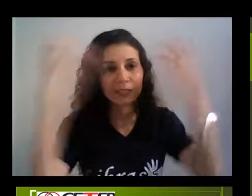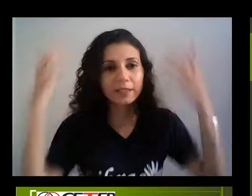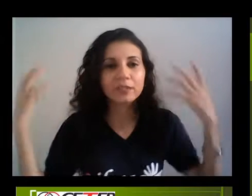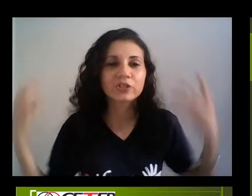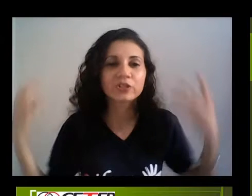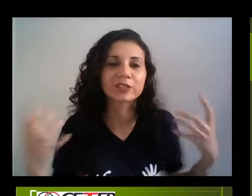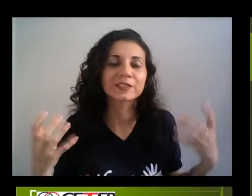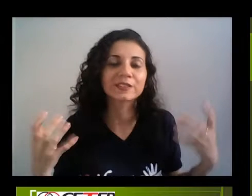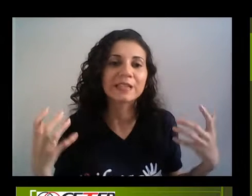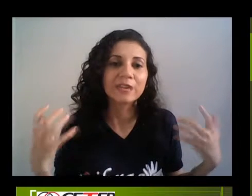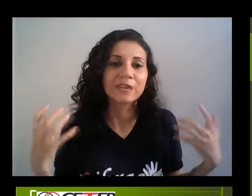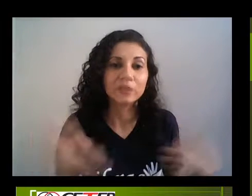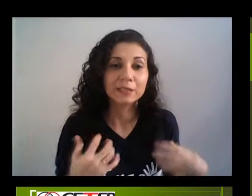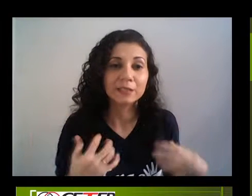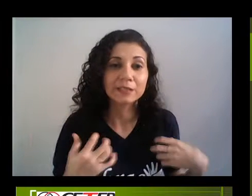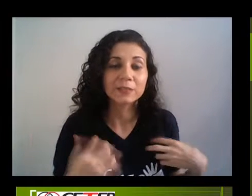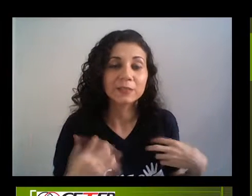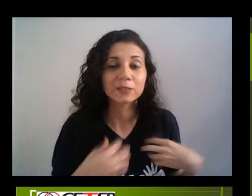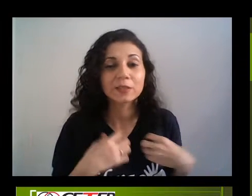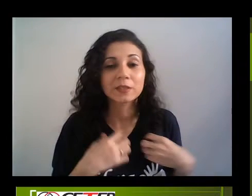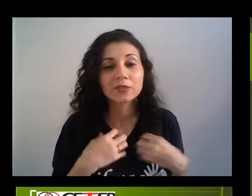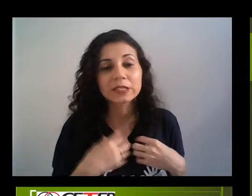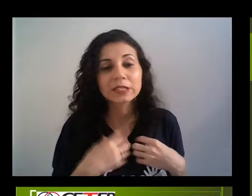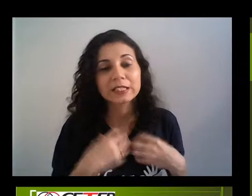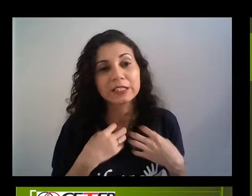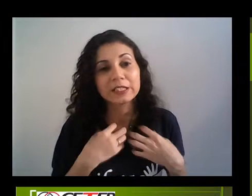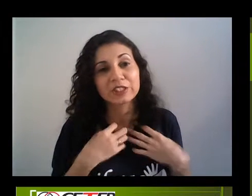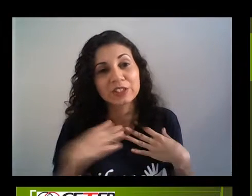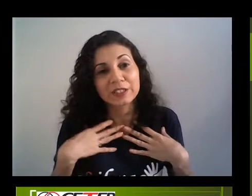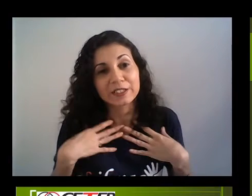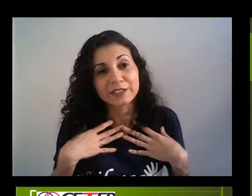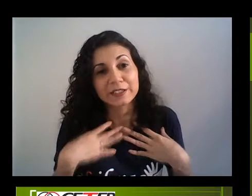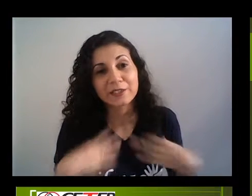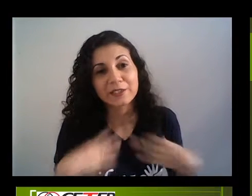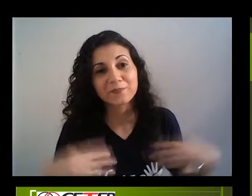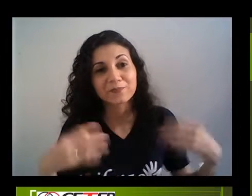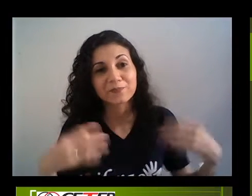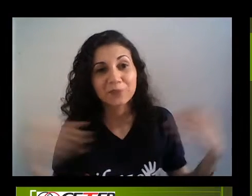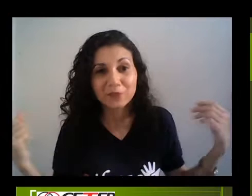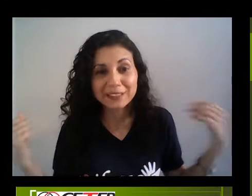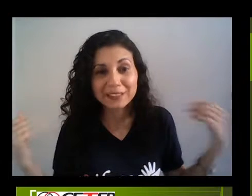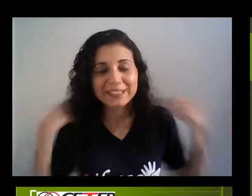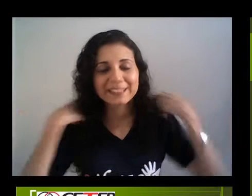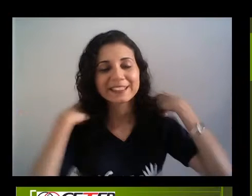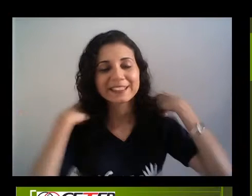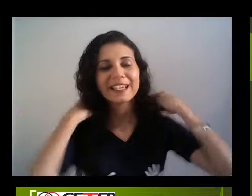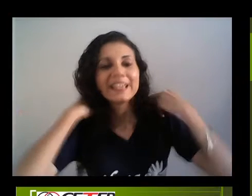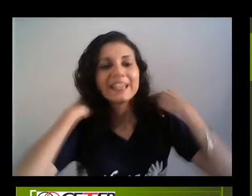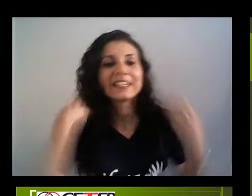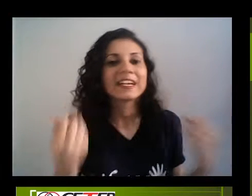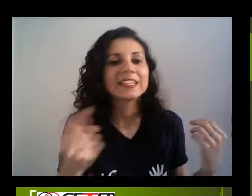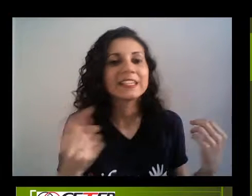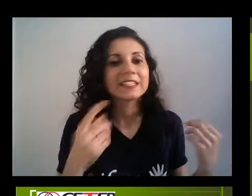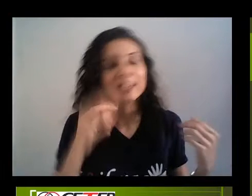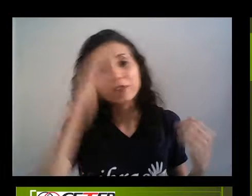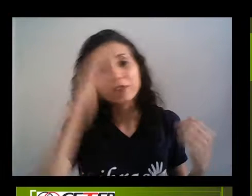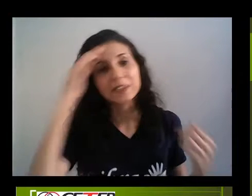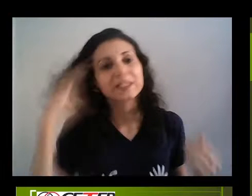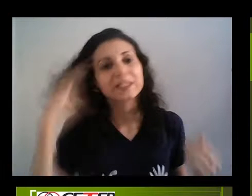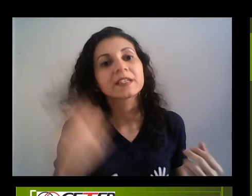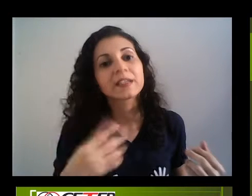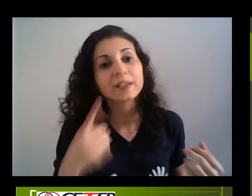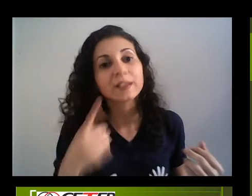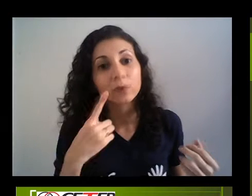suas características físicas, mas também das suas características, né, não físicas. E aí tem